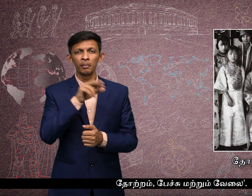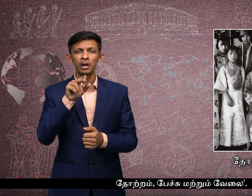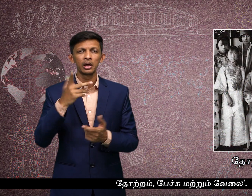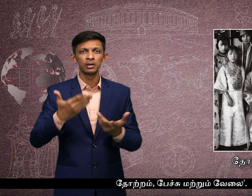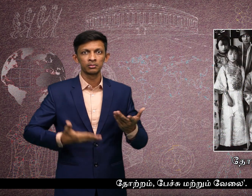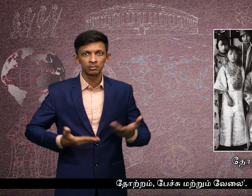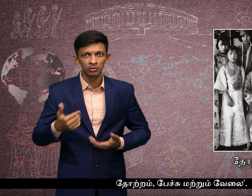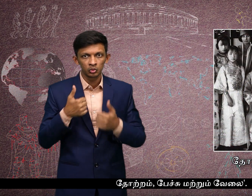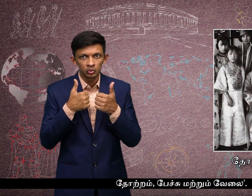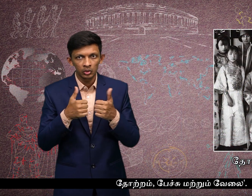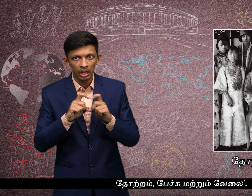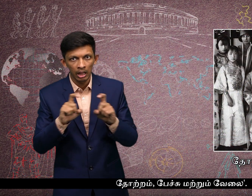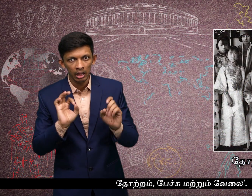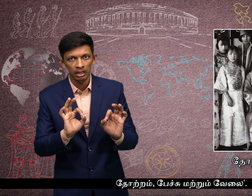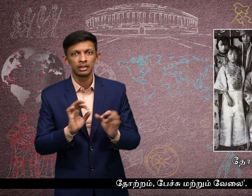தோற்றம்,